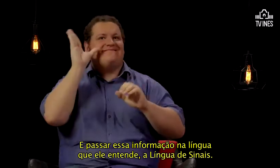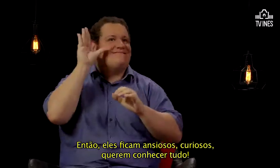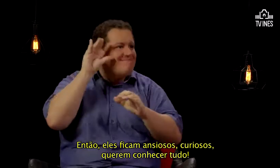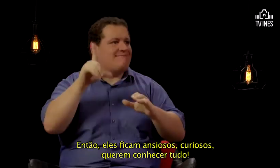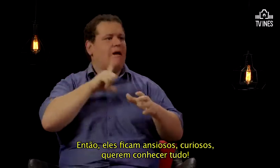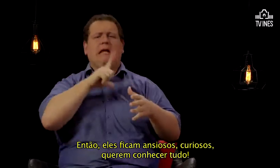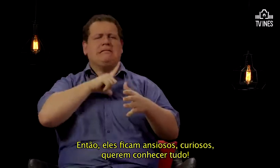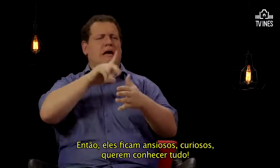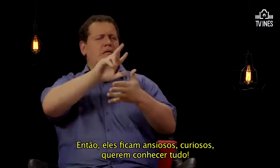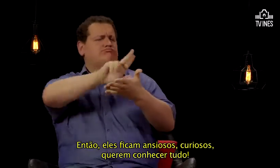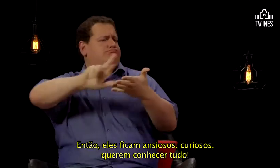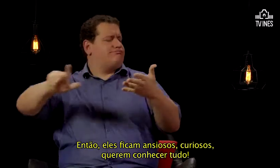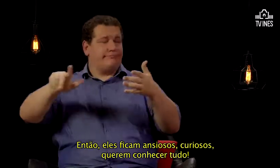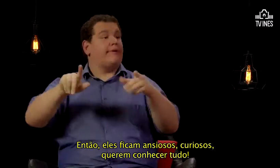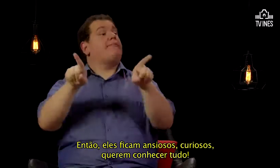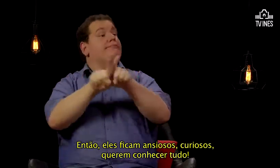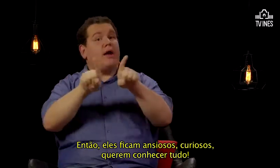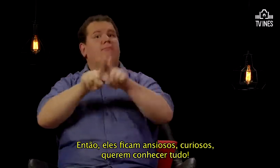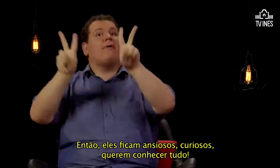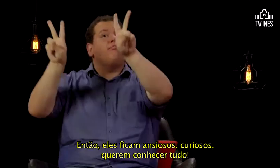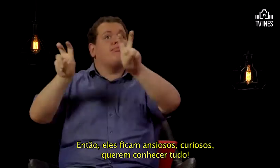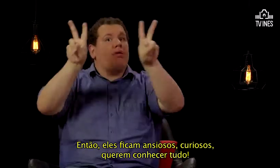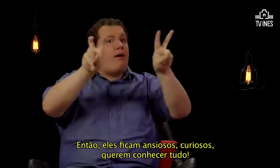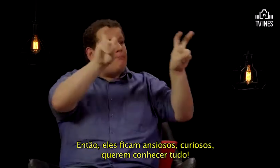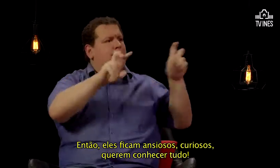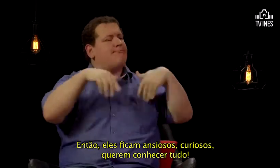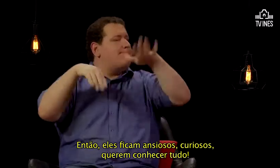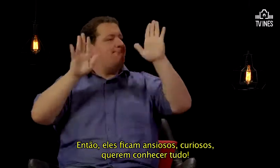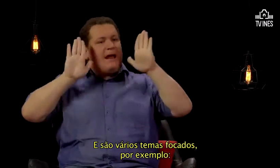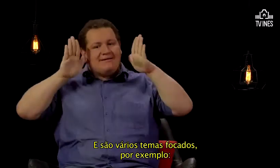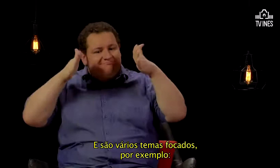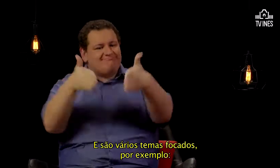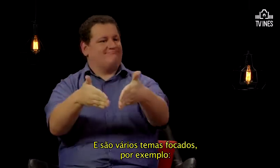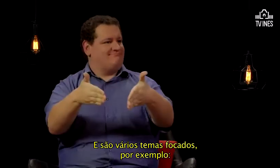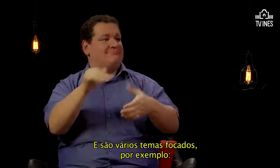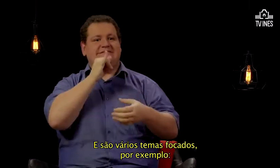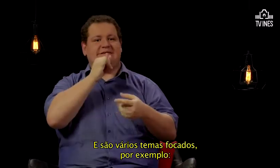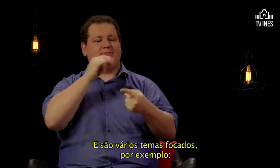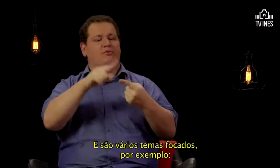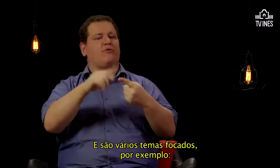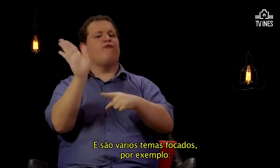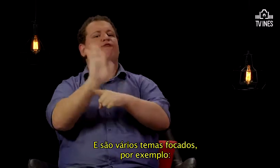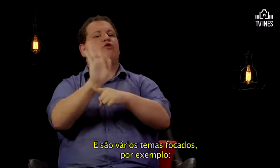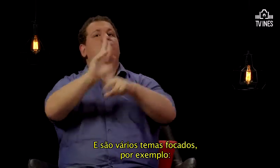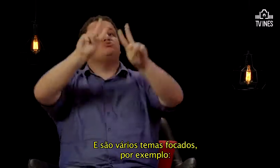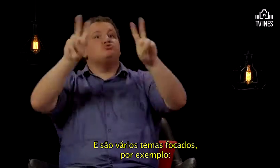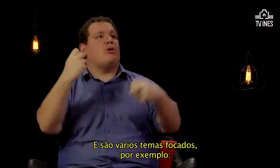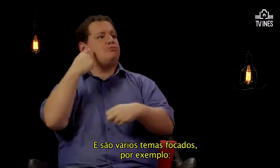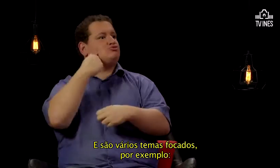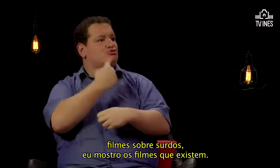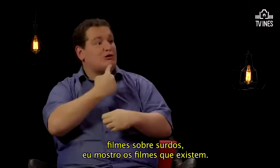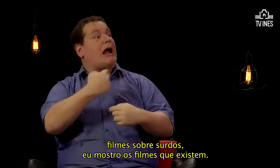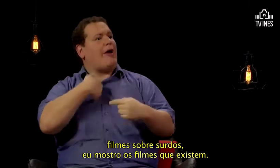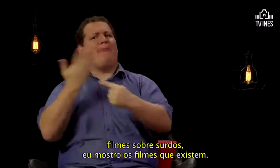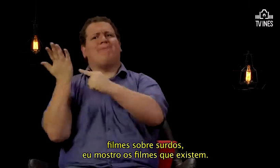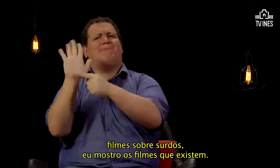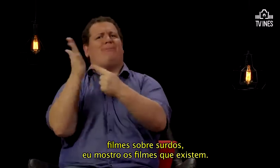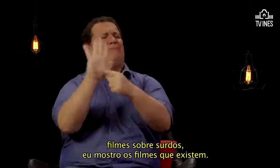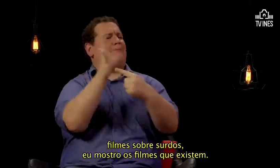Então, eles ficam ansiosos, curiosos, querem conhecer tudo. E são vários temas focados, por exemplo. Filmes sobre surdos,